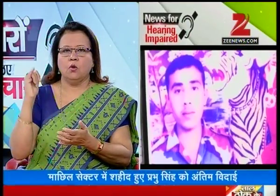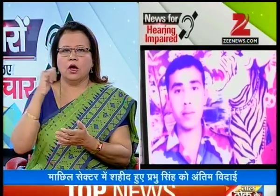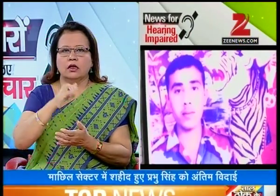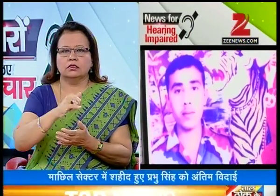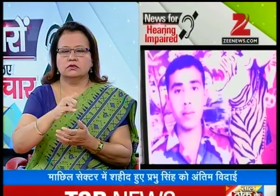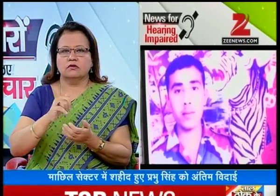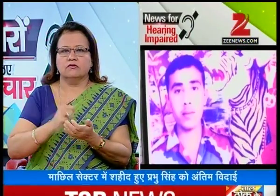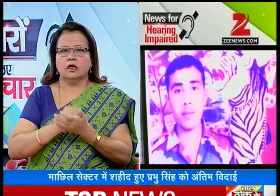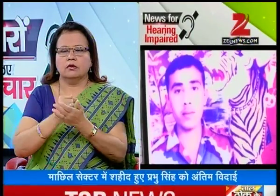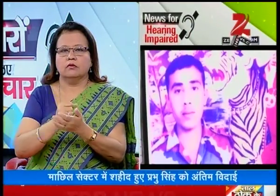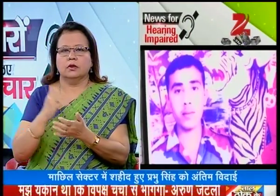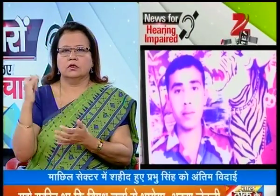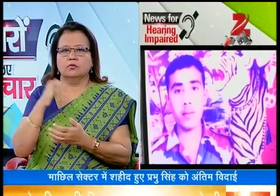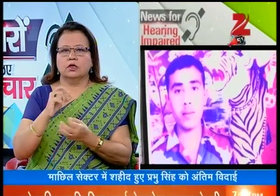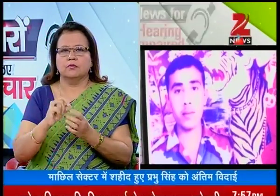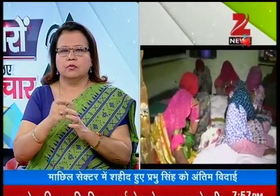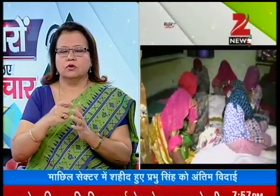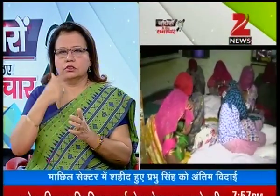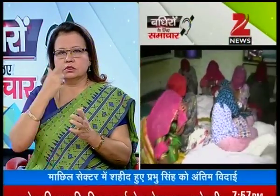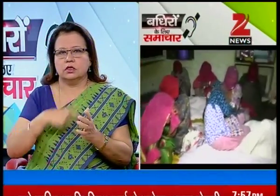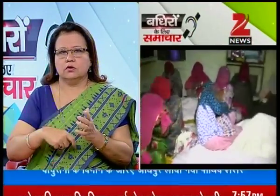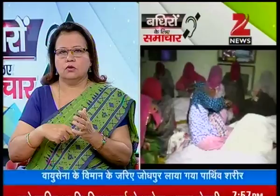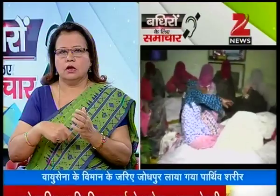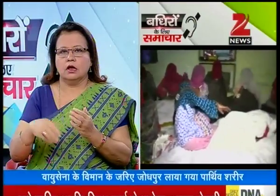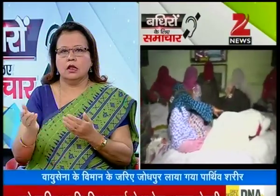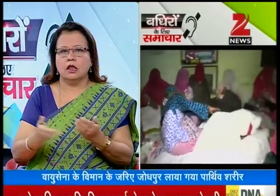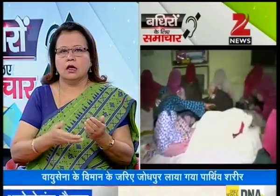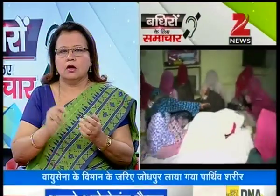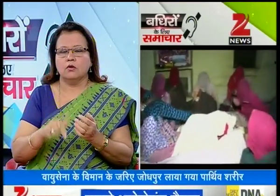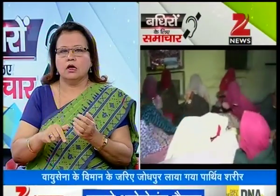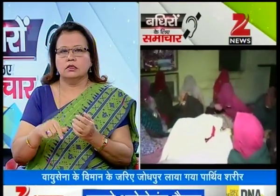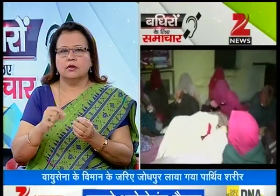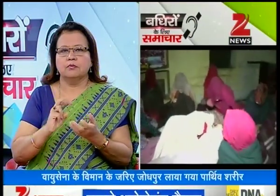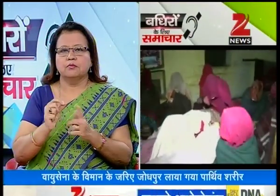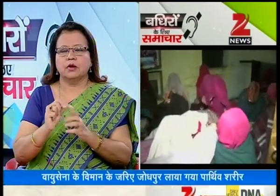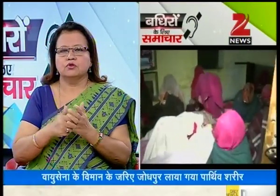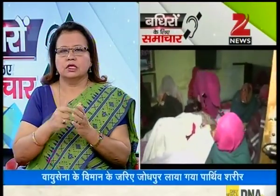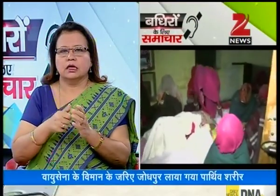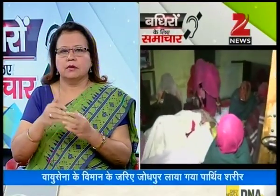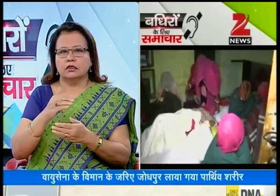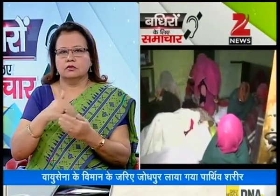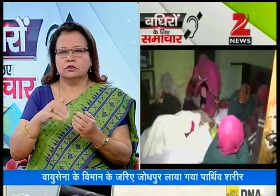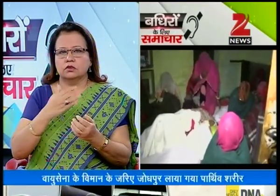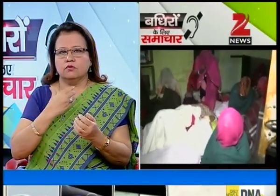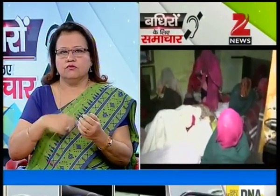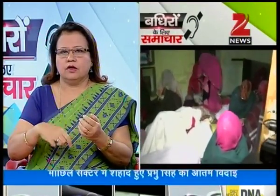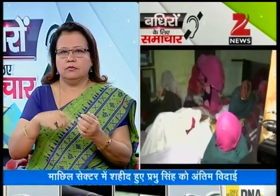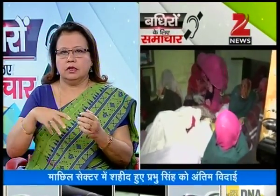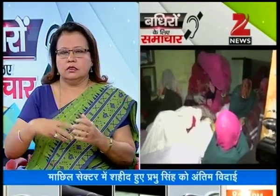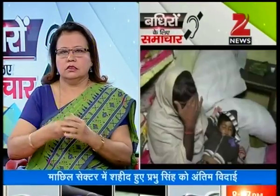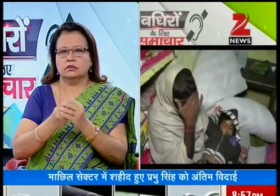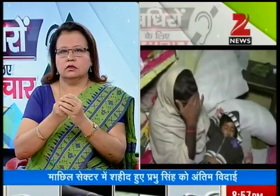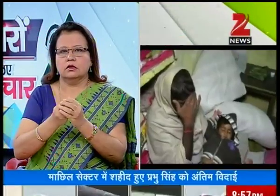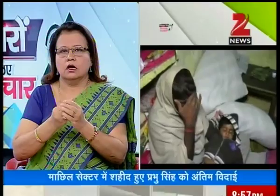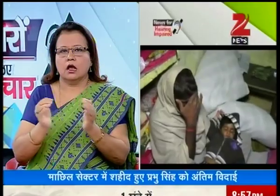वायुसेना के सर्विस विमान से शहीद प्रभु सिंह के पार्थिव शरीर को लाया गया यहां से प्रभु सिंह के पार्थिव शरीर को